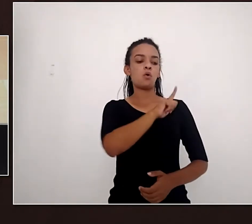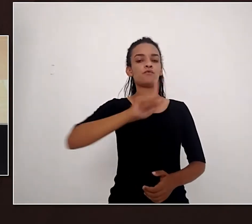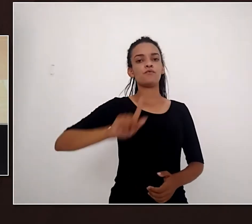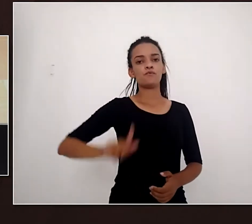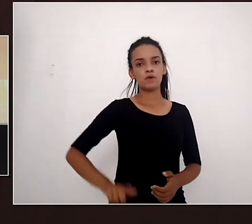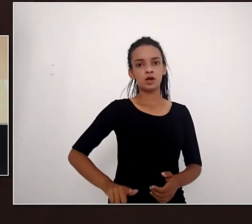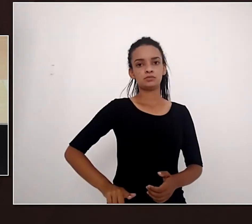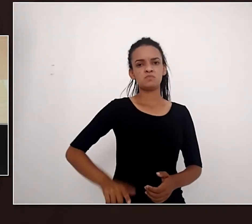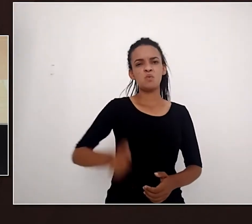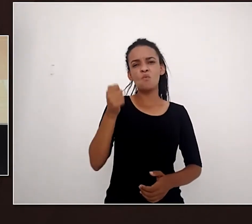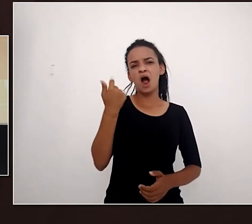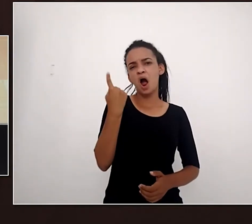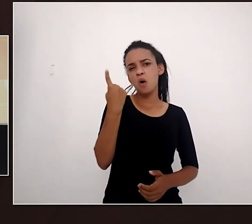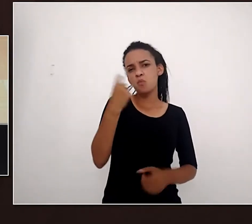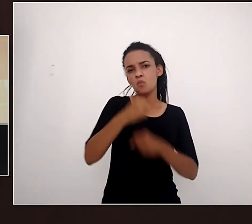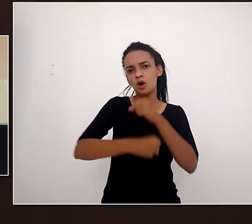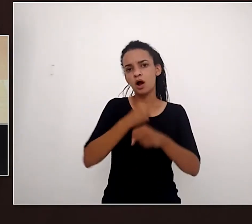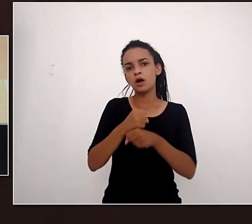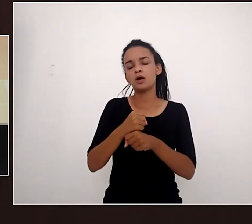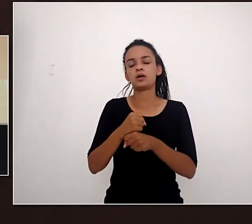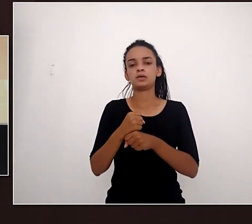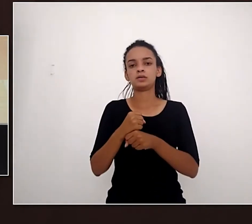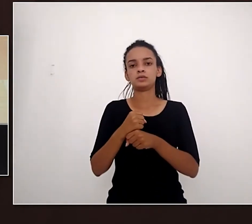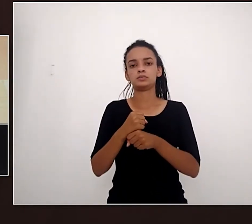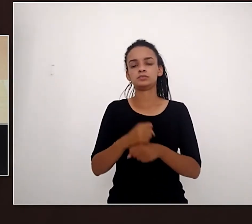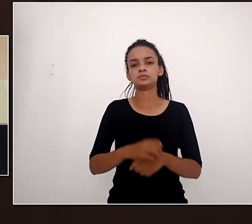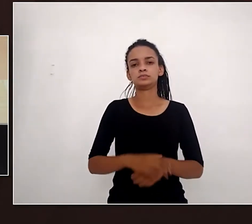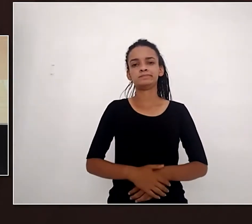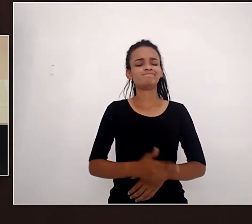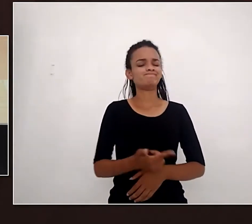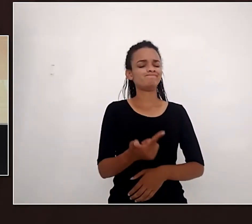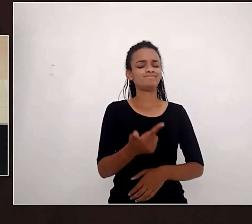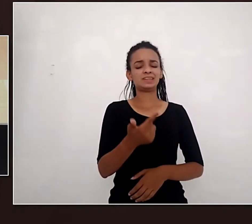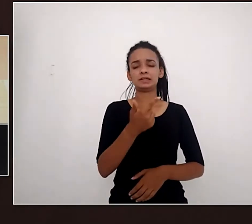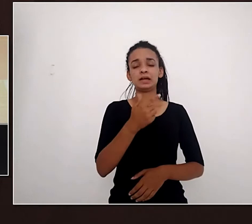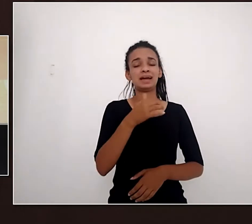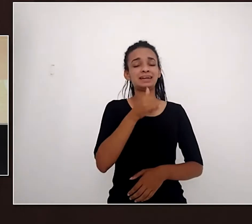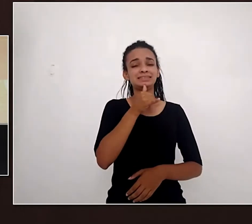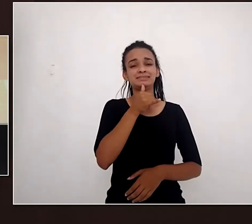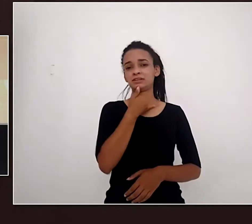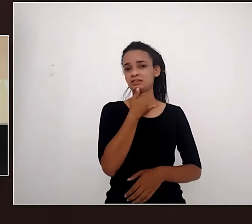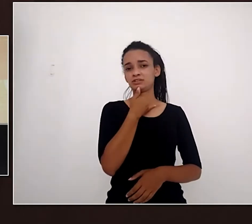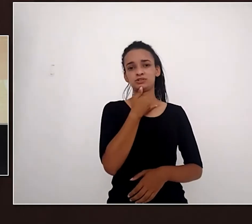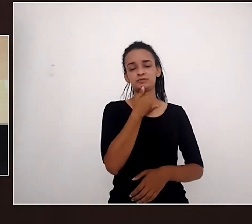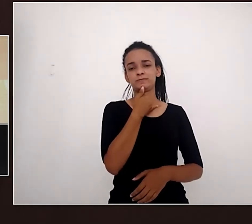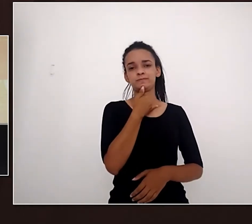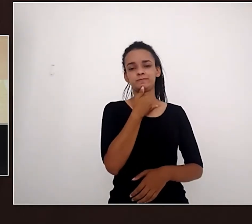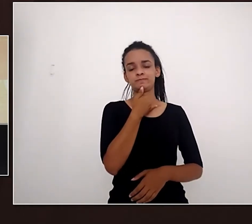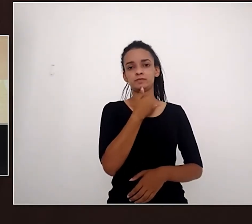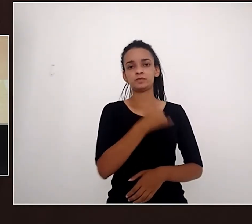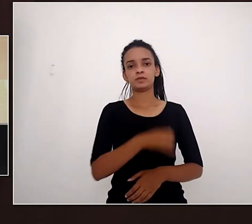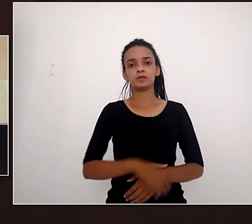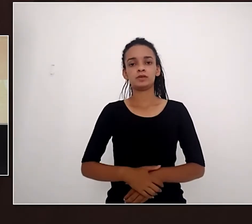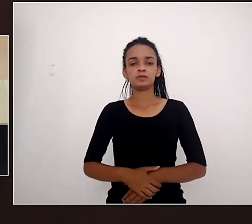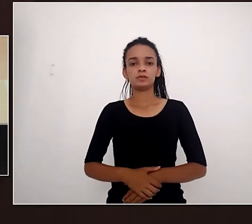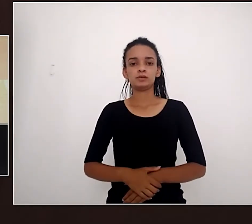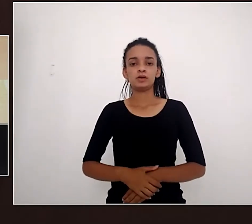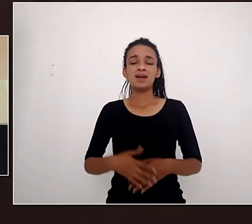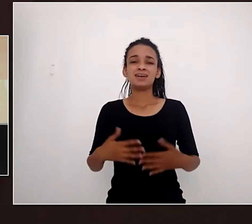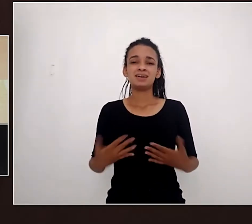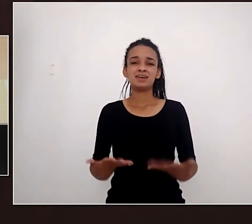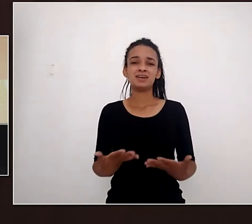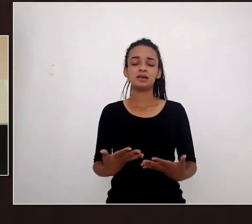um ano, e a situação era lamentável dos que estavam sitiados, tá? Então assim eles se renderam,